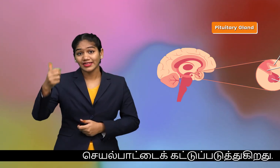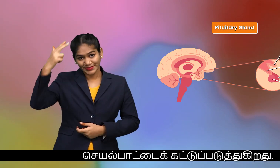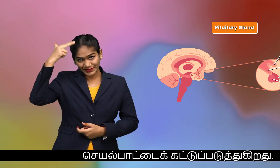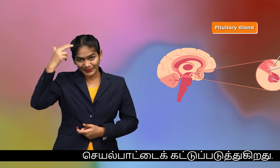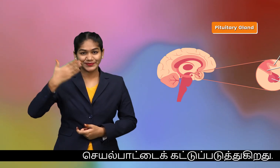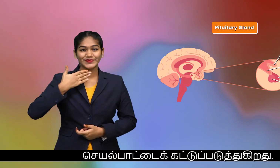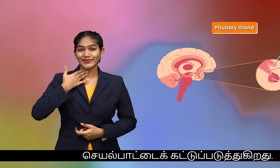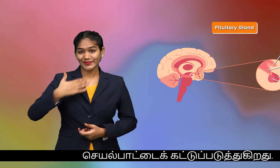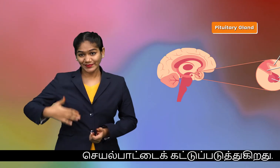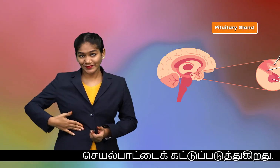செயல்பாட்டை கட்டுப்படுத்துகிறது.